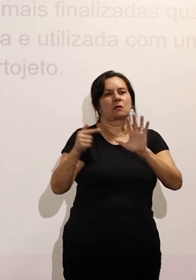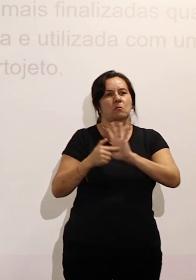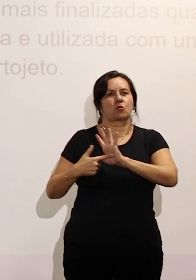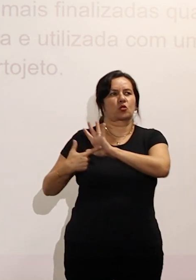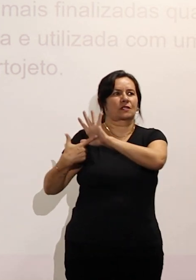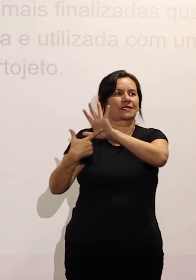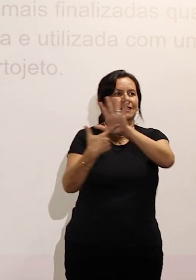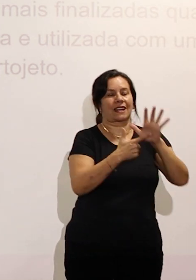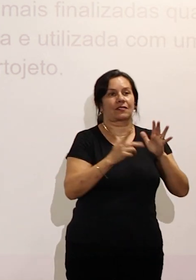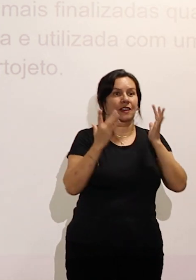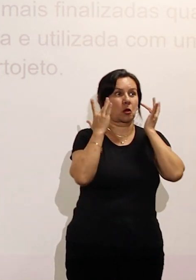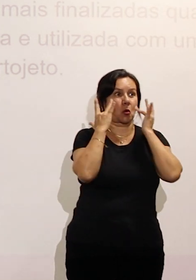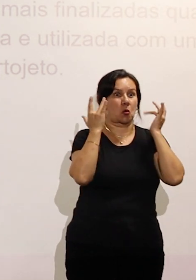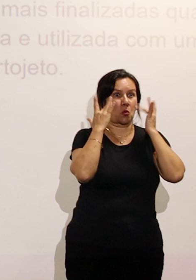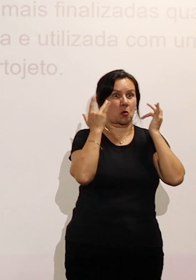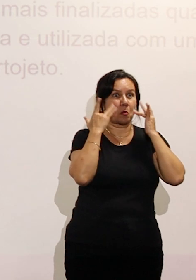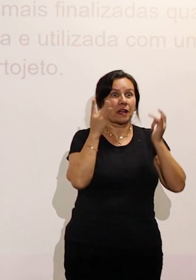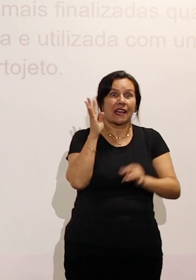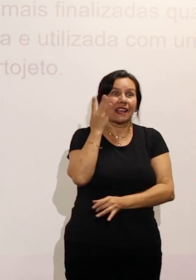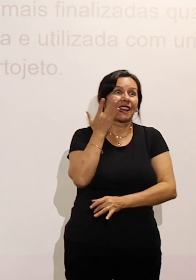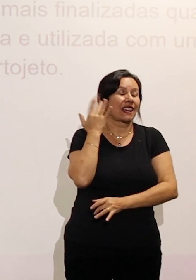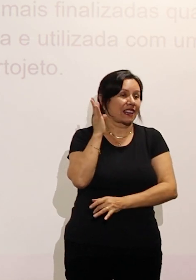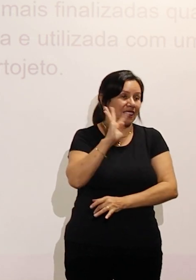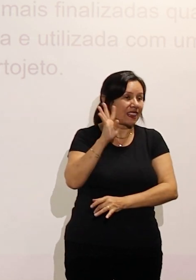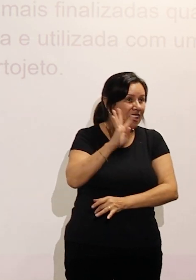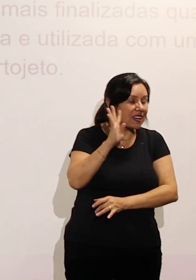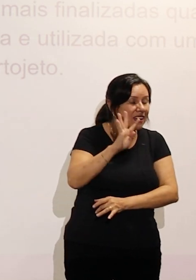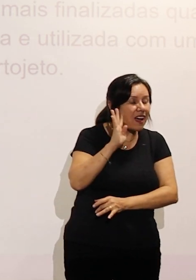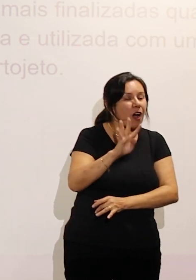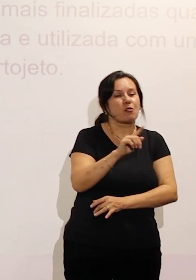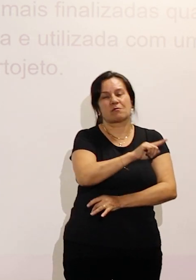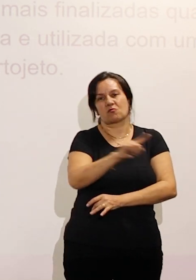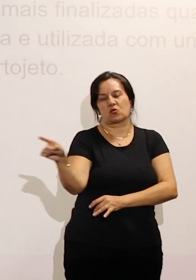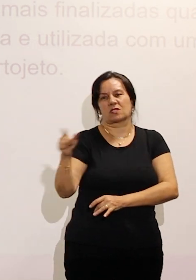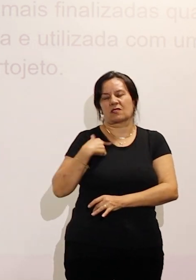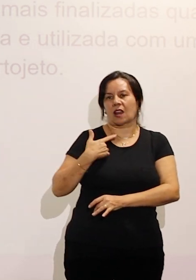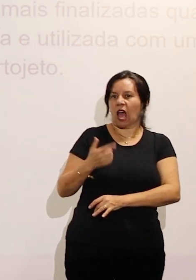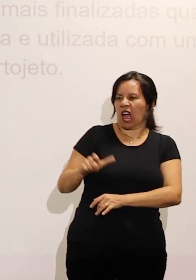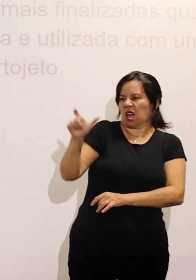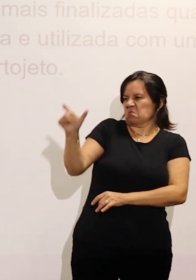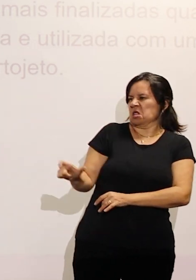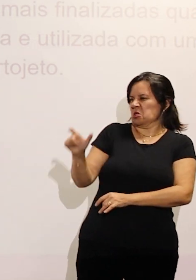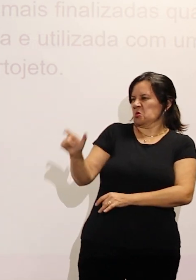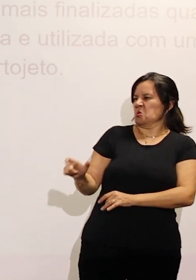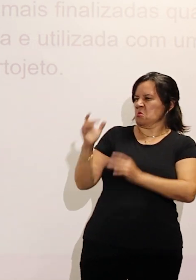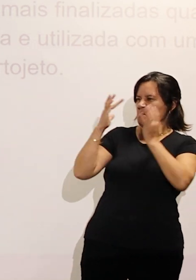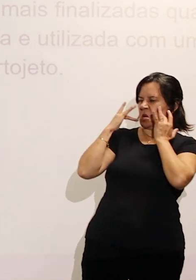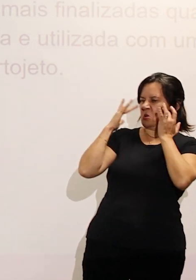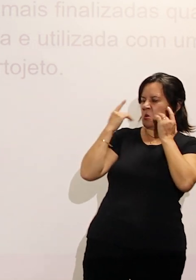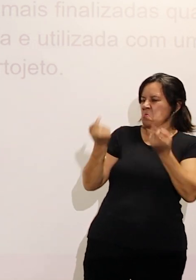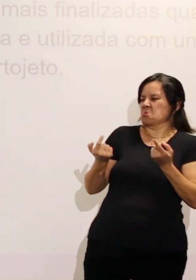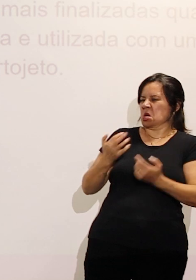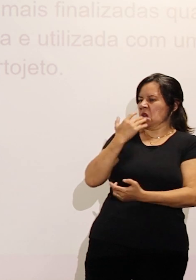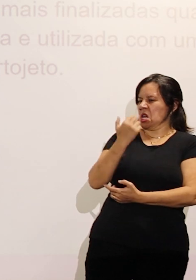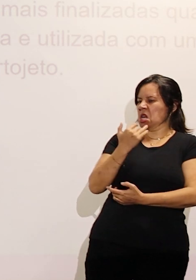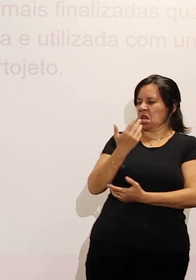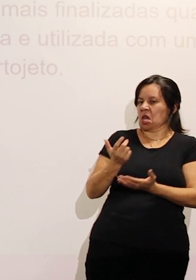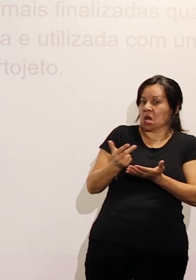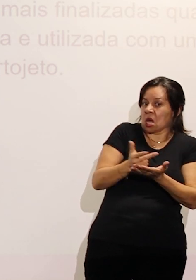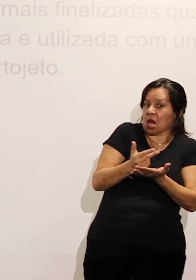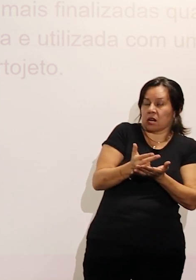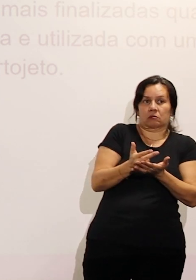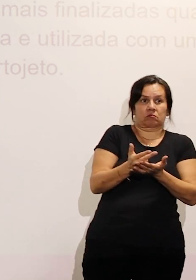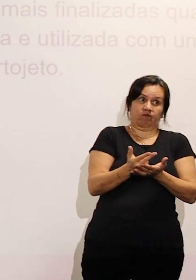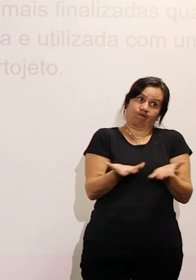concept arts do episódio, porque era muito legal, porque, mas a série é feita com atores, por que você precisa de concept art?